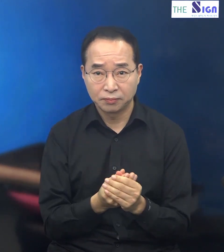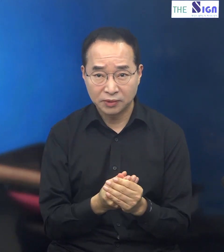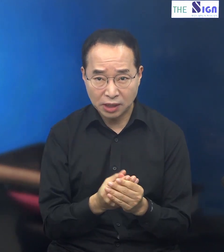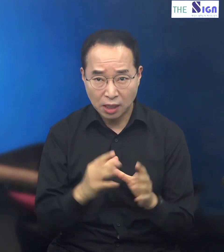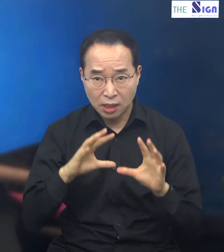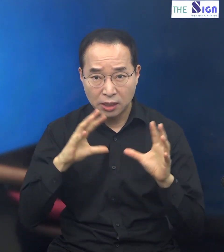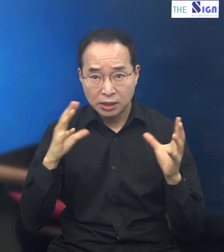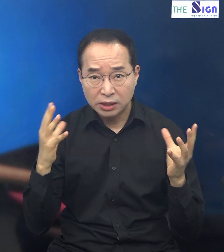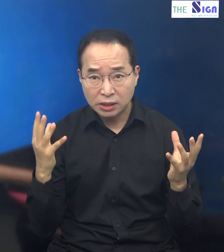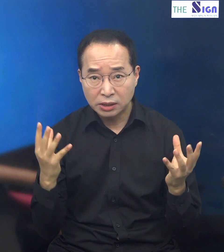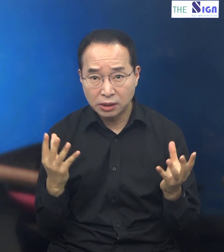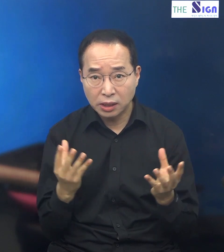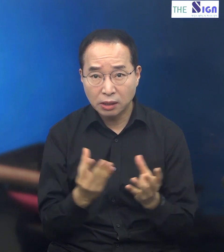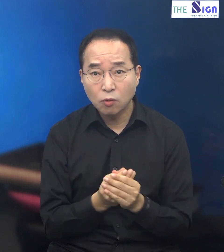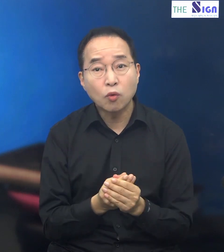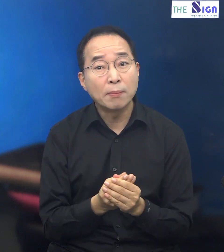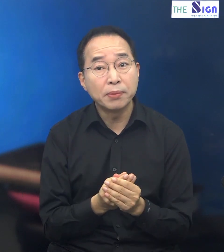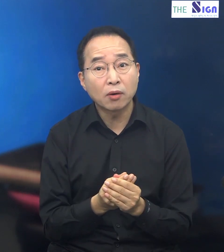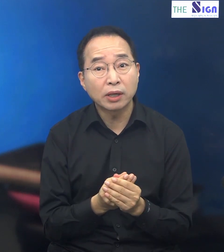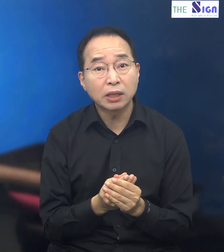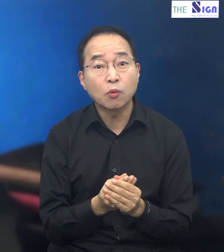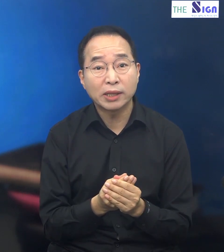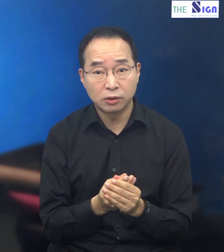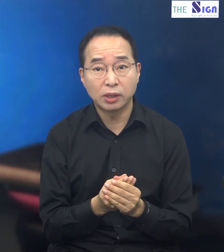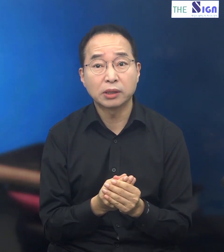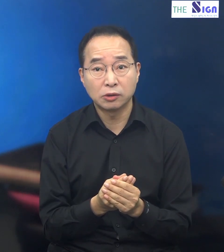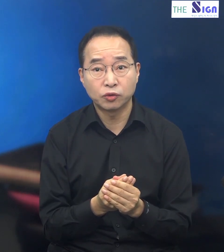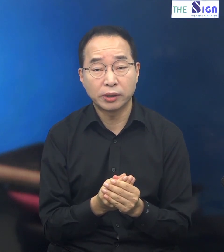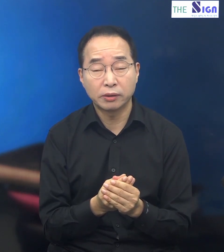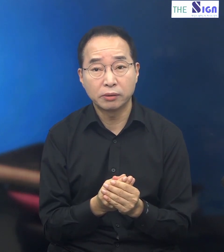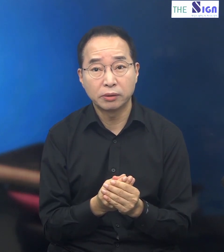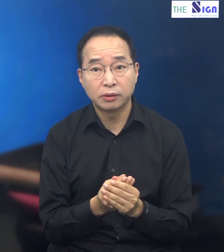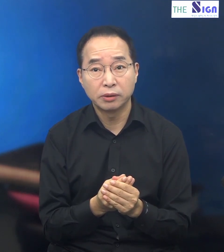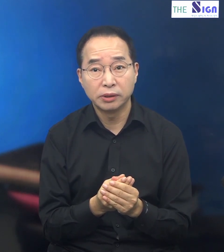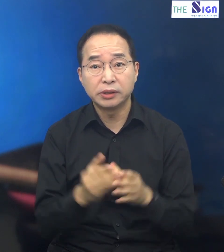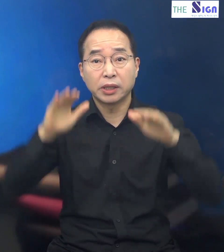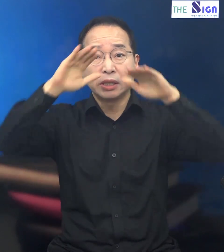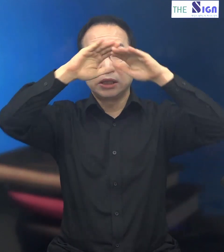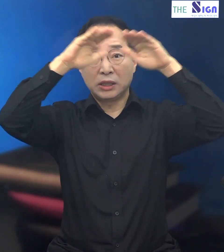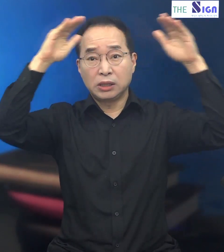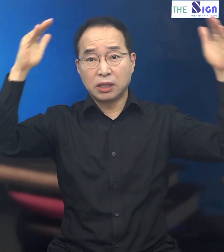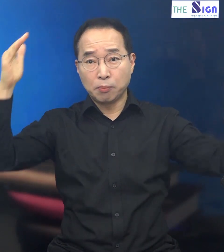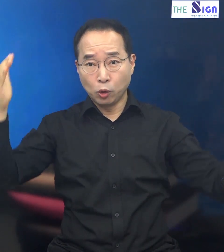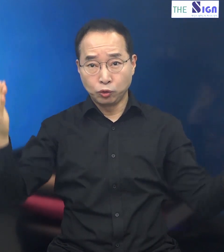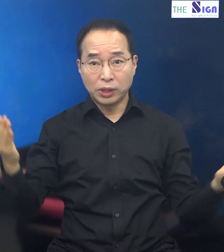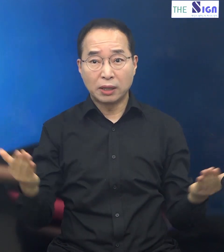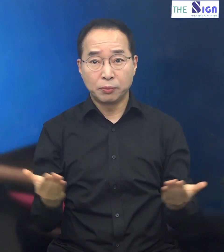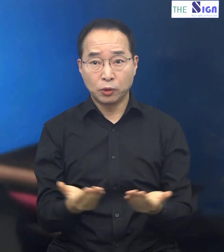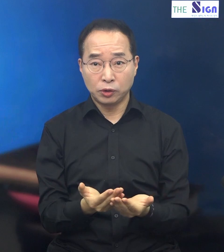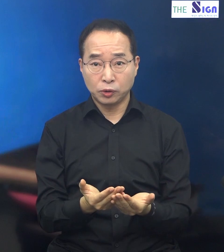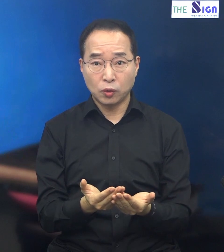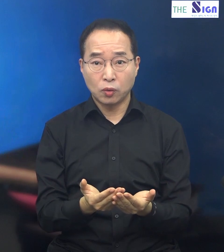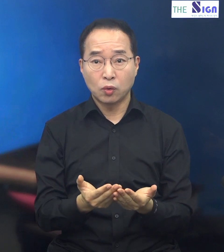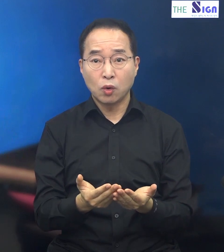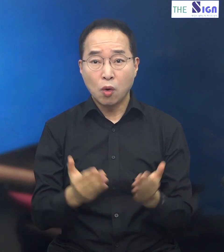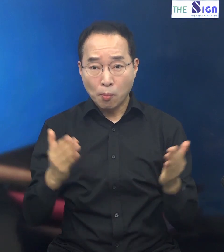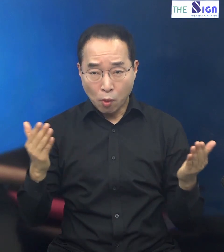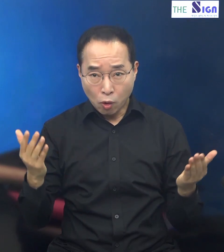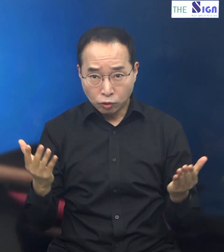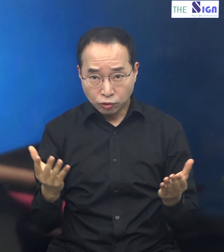자, 이게 완벽하다, 완전하다는 수화예요. 이제 이게 모두라는 표현이죠.